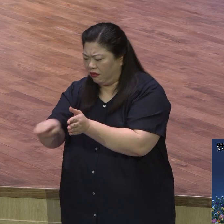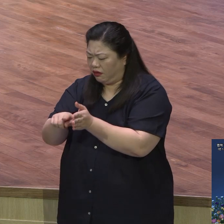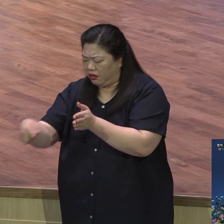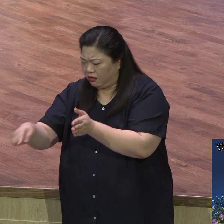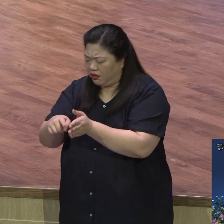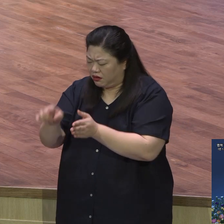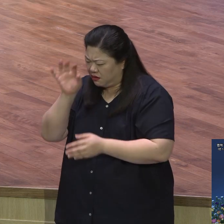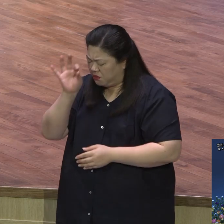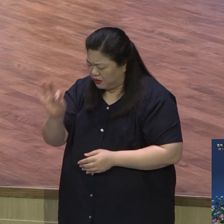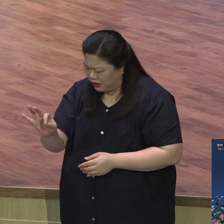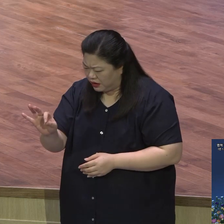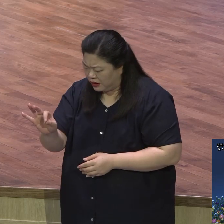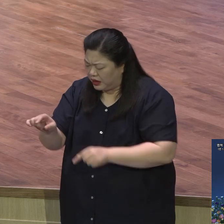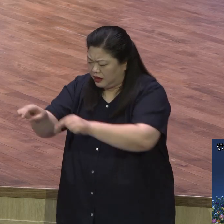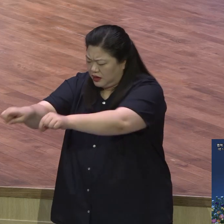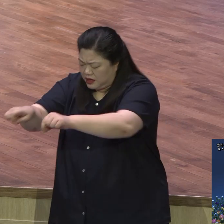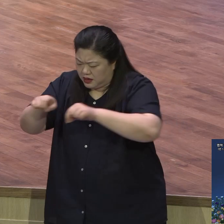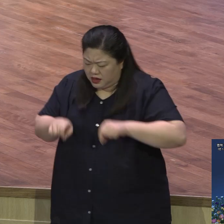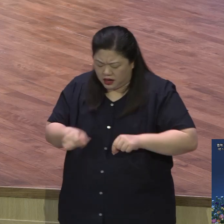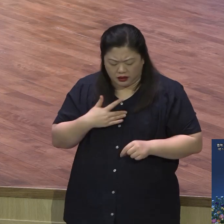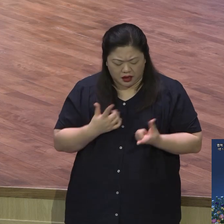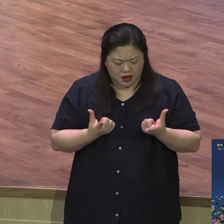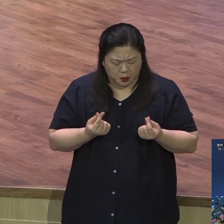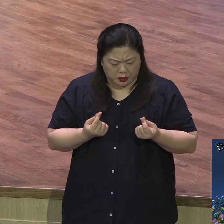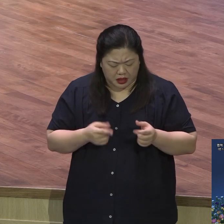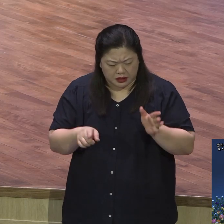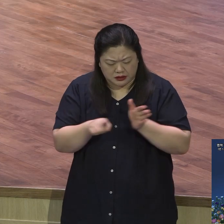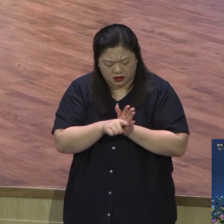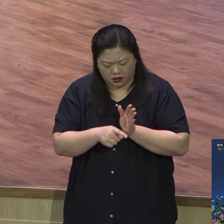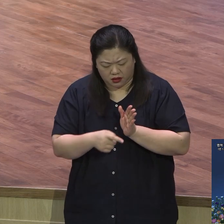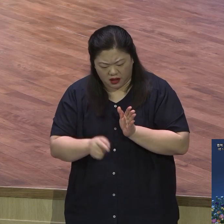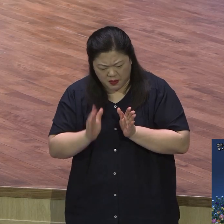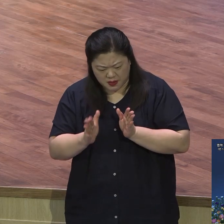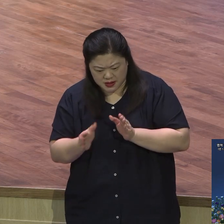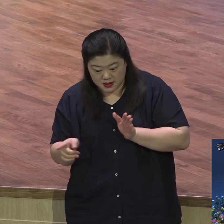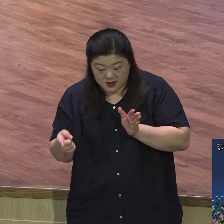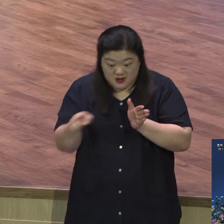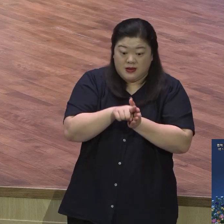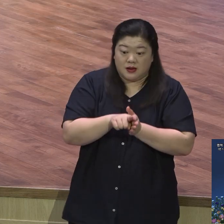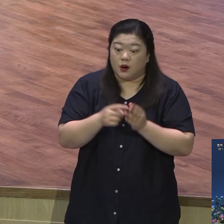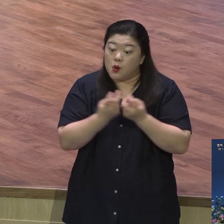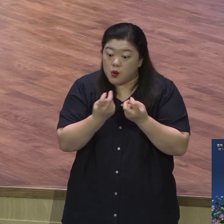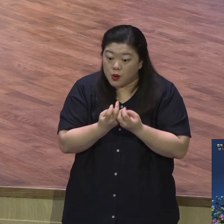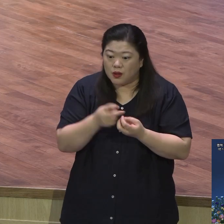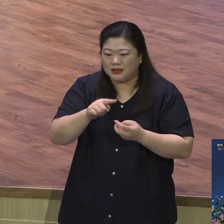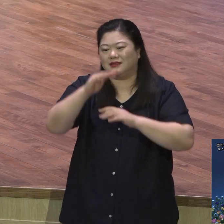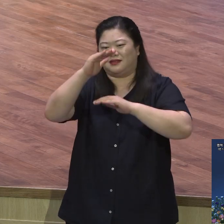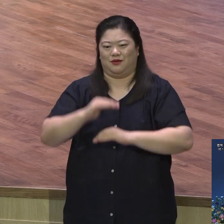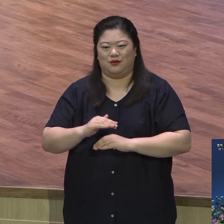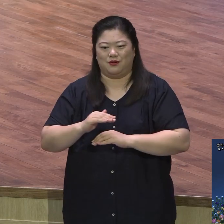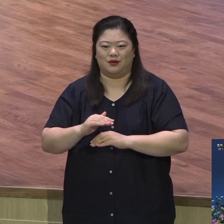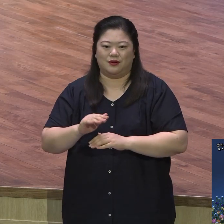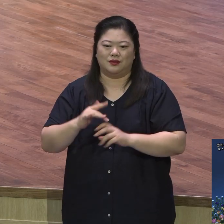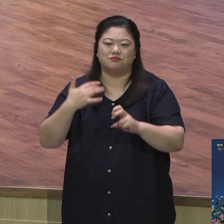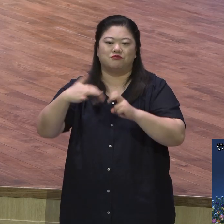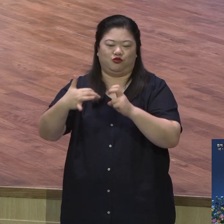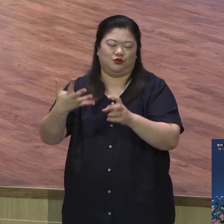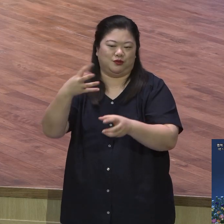여러 가지 어려운 역경 속에서 어떻게 신앙생활을 해야 되느냐 그것을 가르쳐주는 것이 민숙이 씁니다.